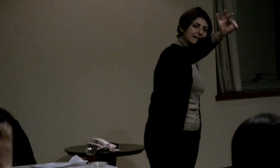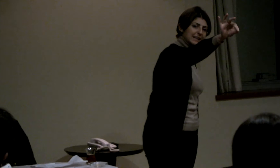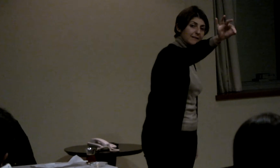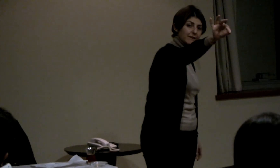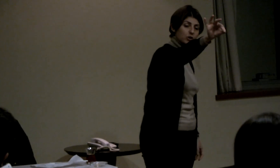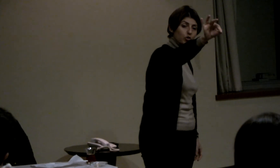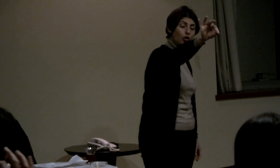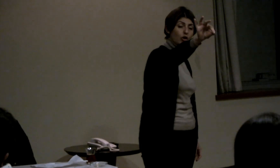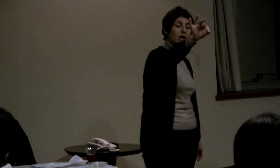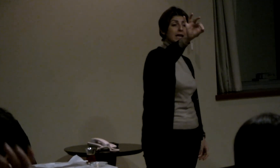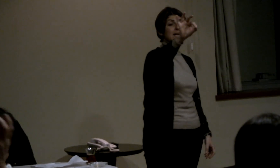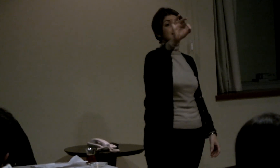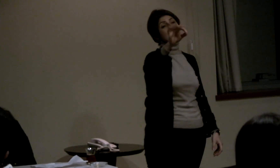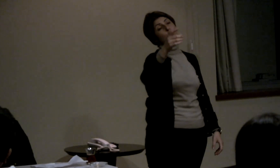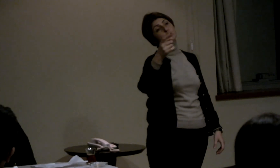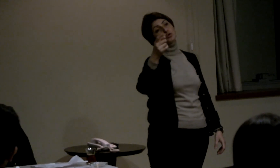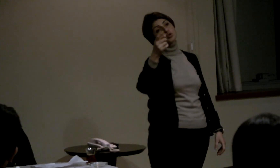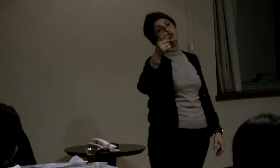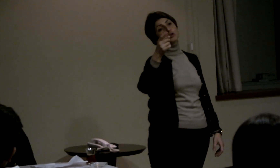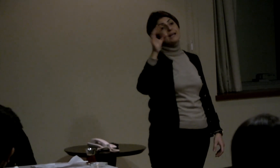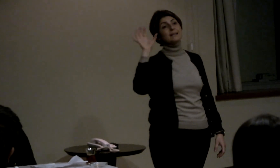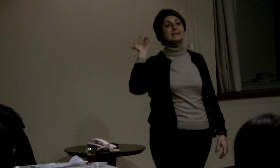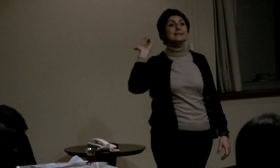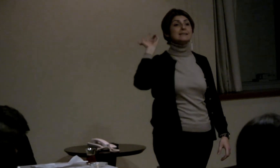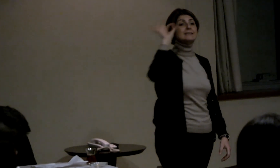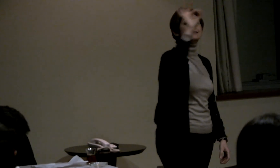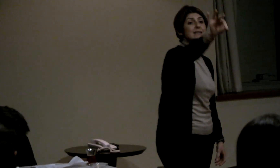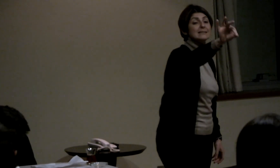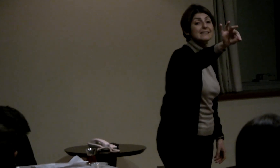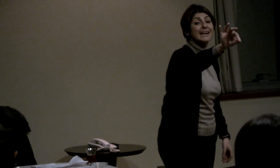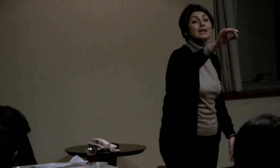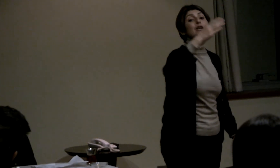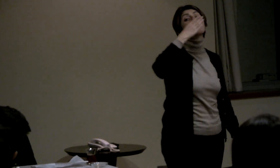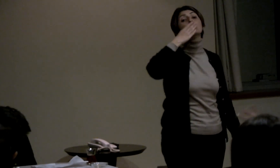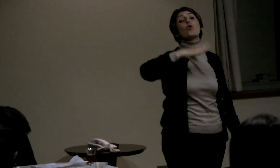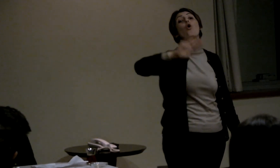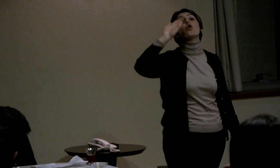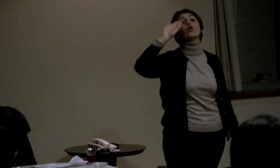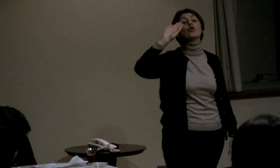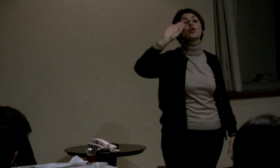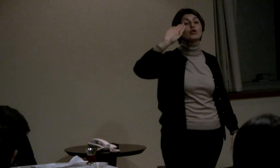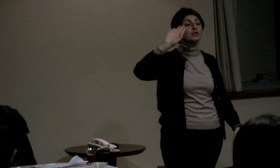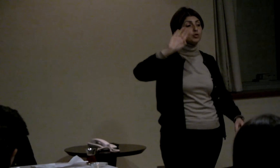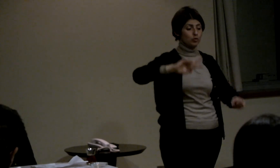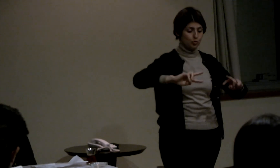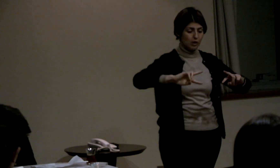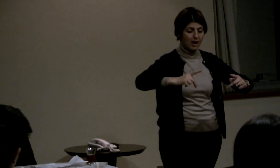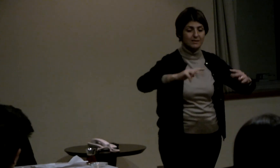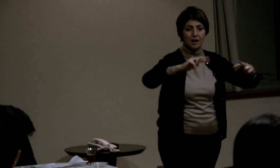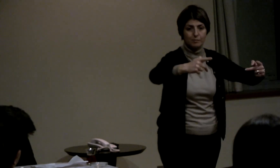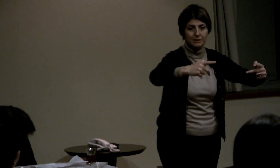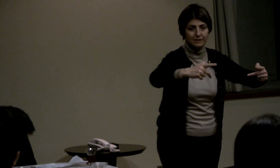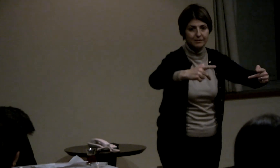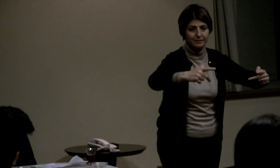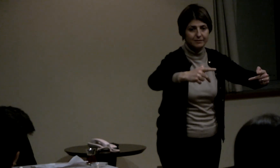kadar varıyor. Bir öbür türlü de direkt yok diyorduk, aktarmalı.